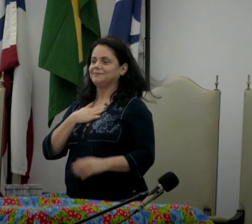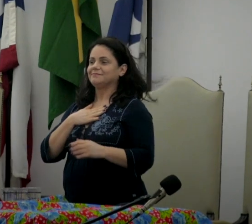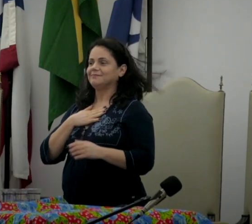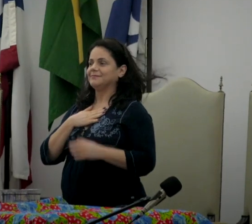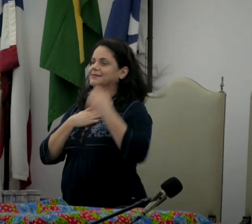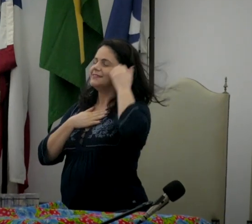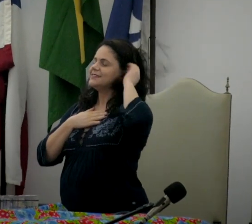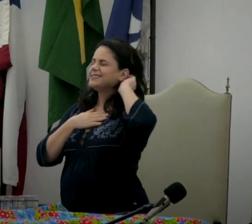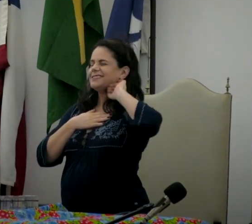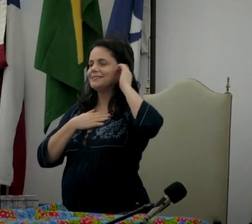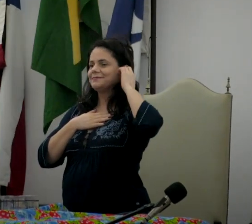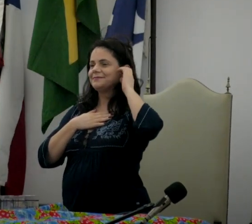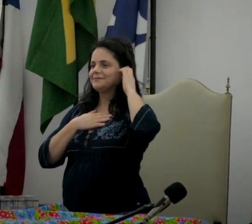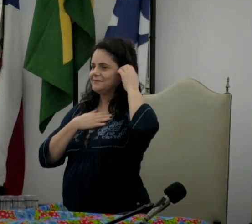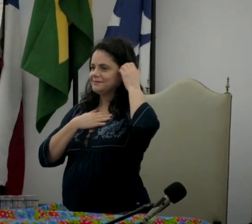nesse local.